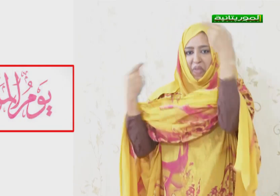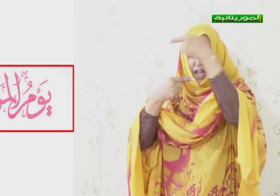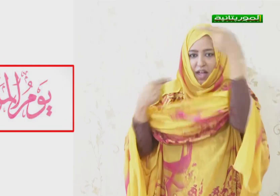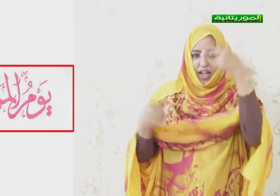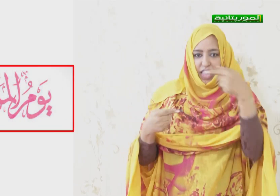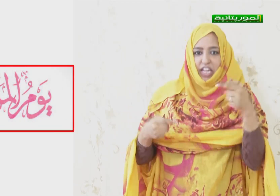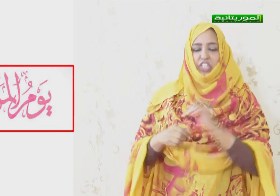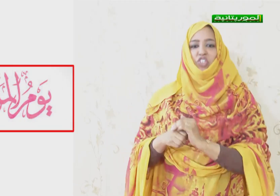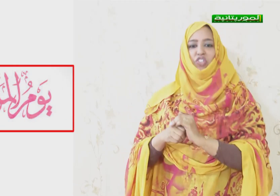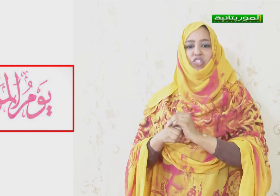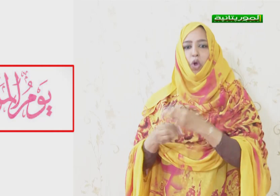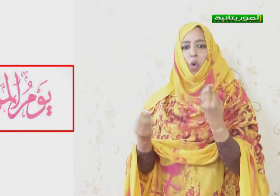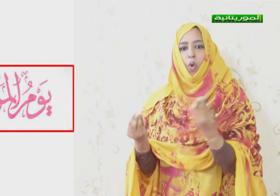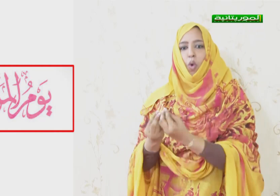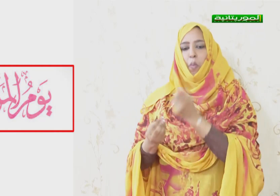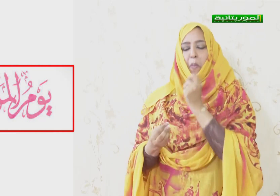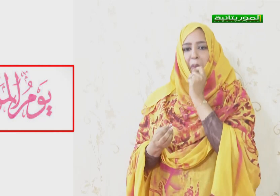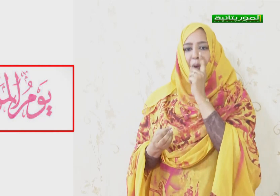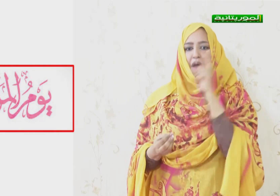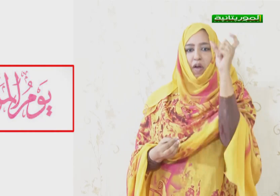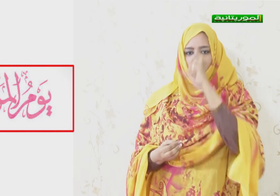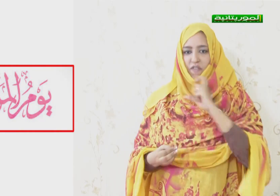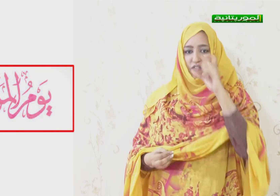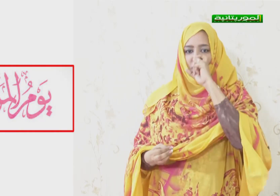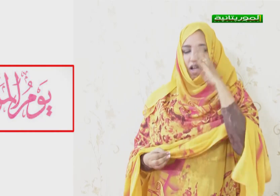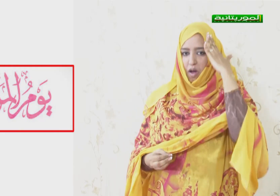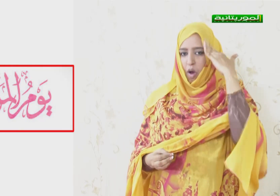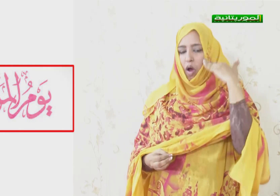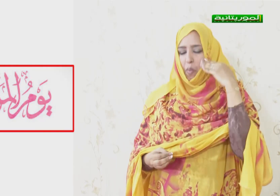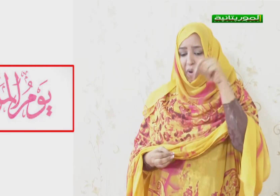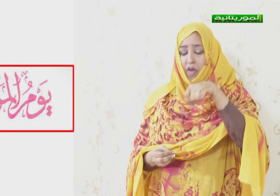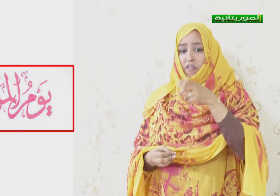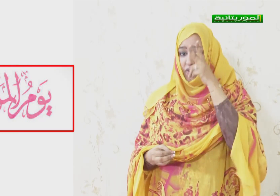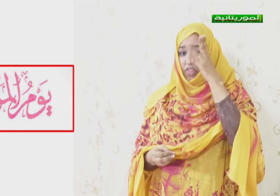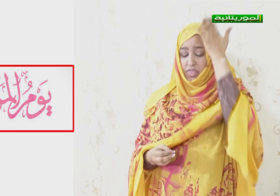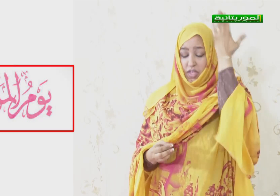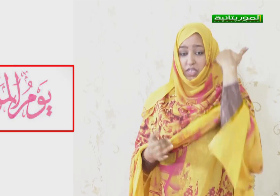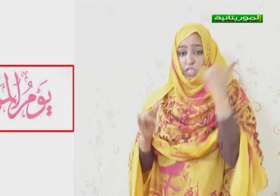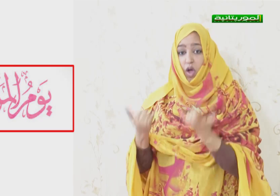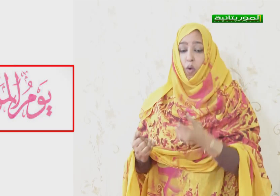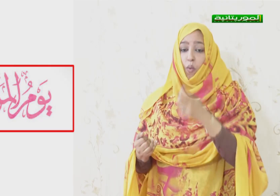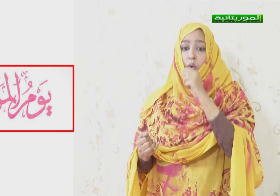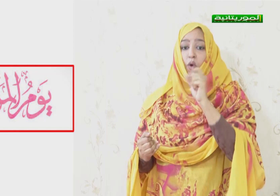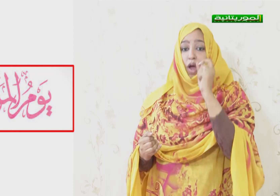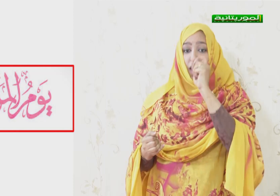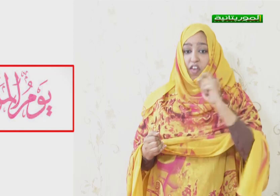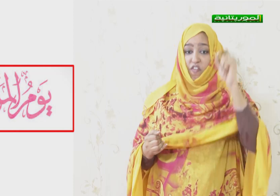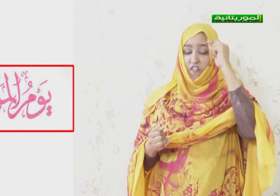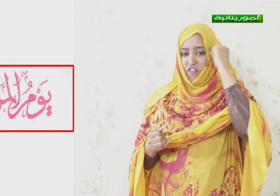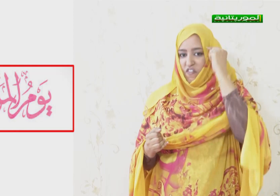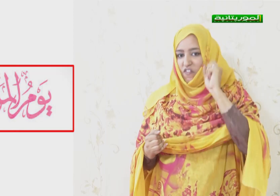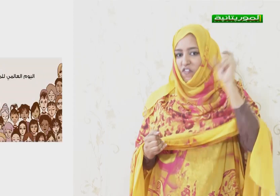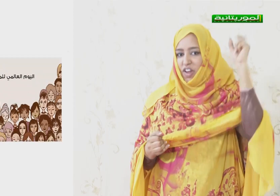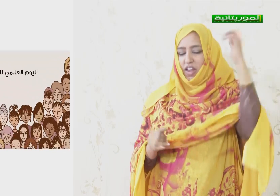وفنانة ومعالجة وغيرها. ولعل الدور الأساسي الذي يتمثل في بناء أسرتها ورعايتها، حيث